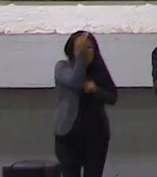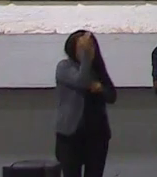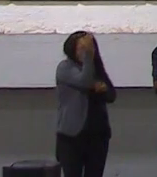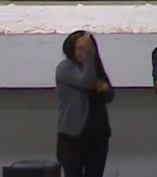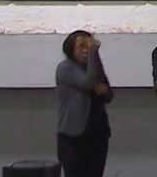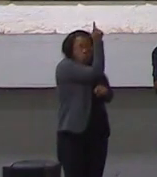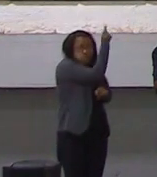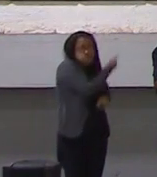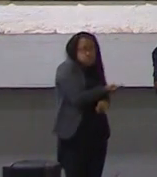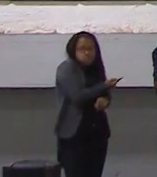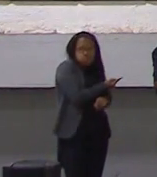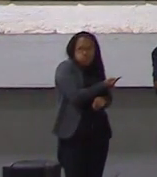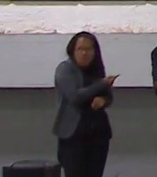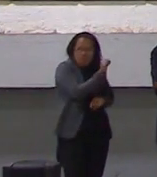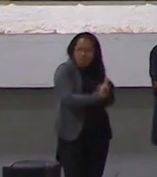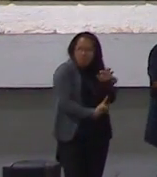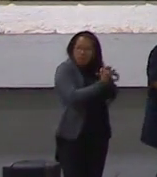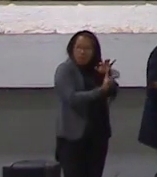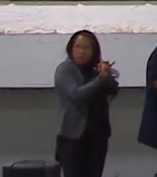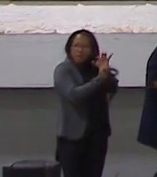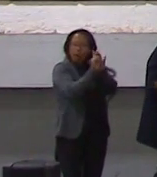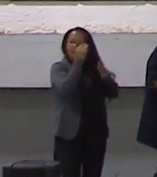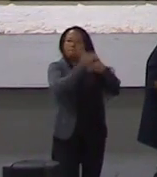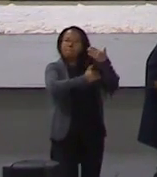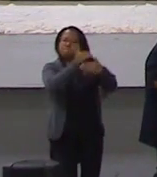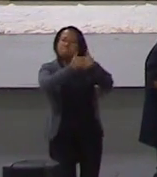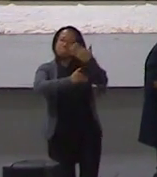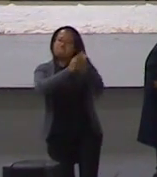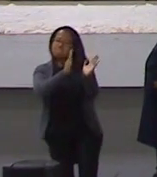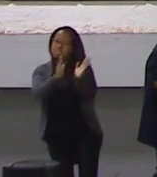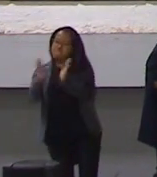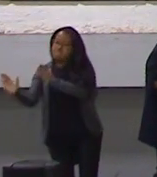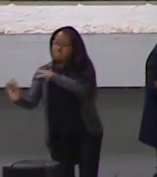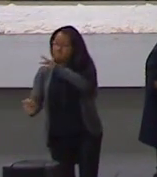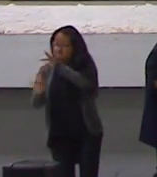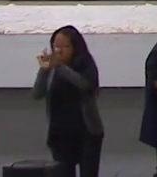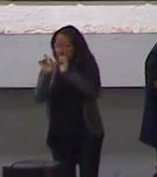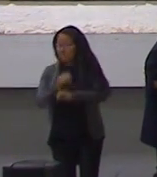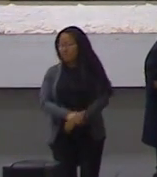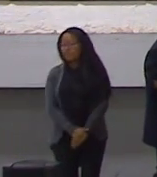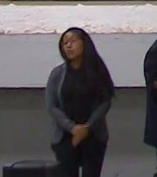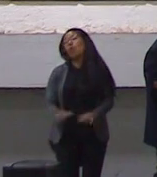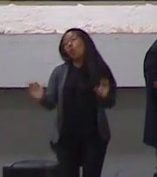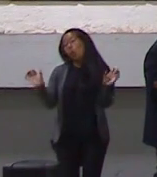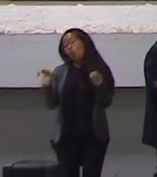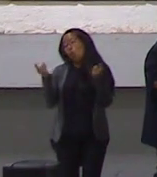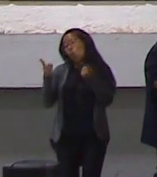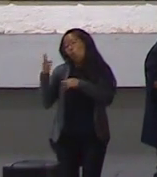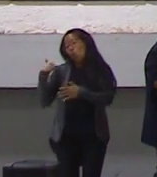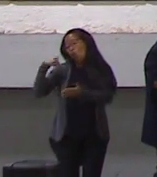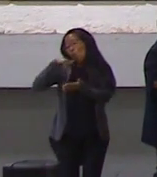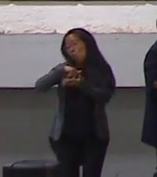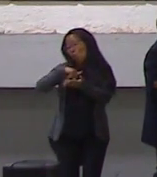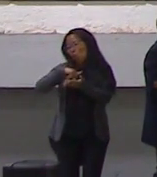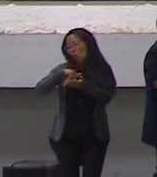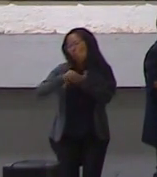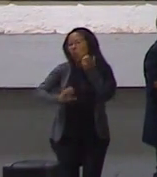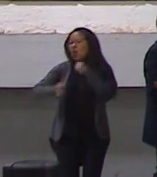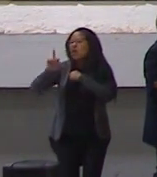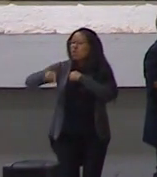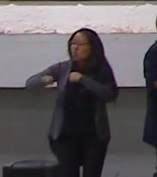va apareciendo en ese transcurso o los grandes autores escuela